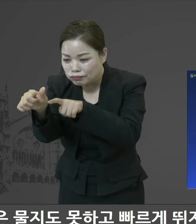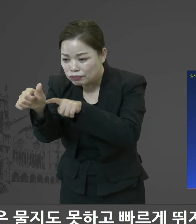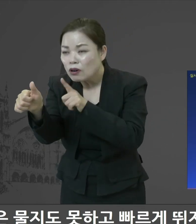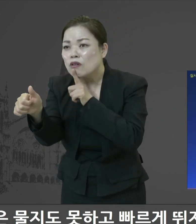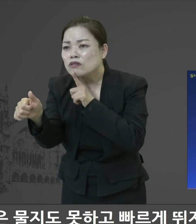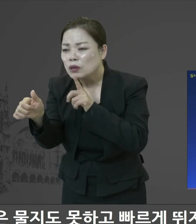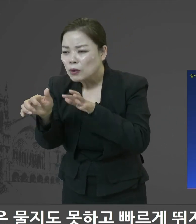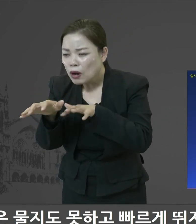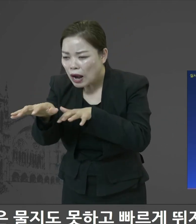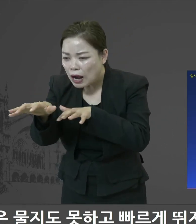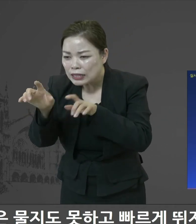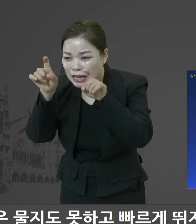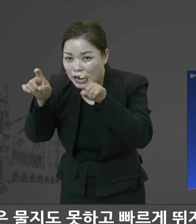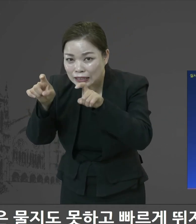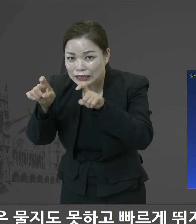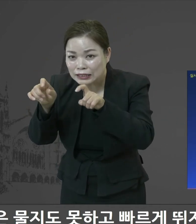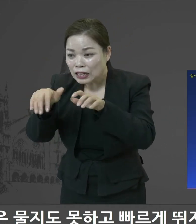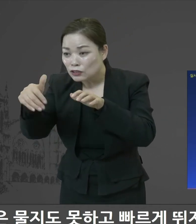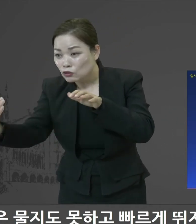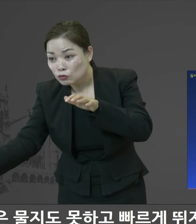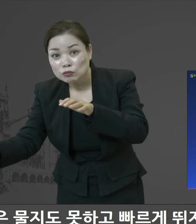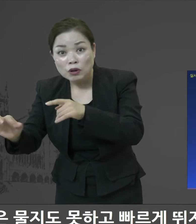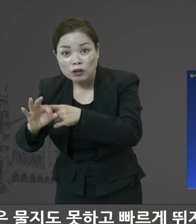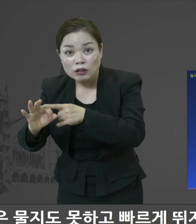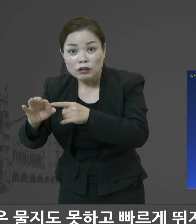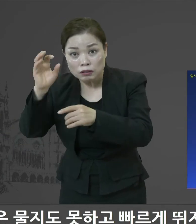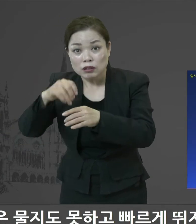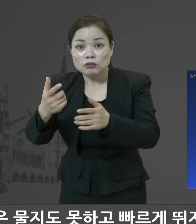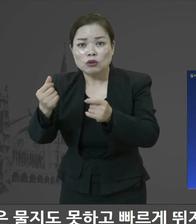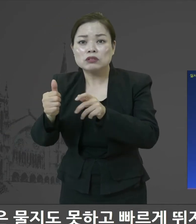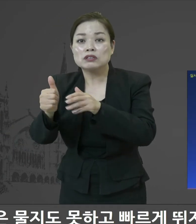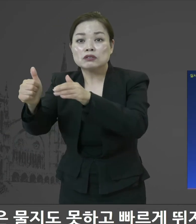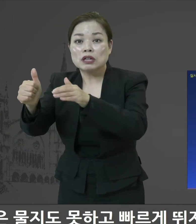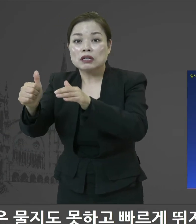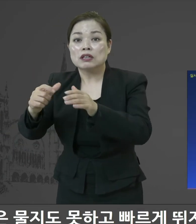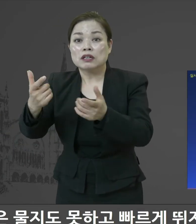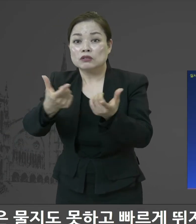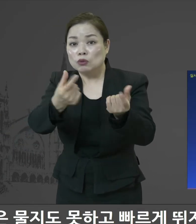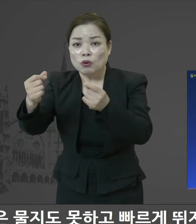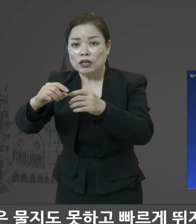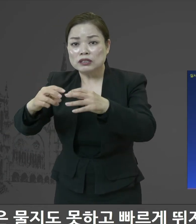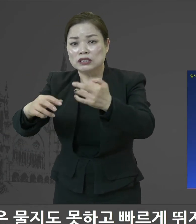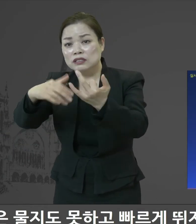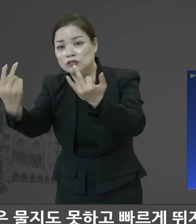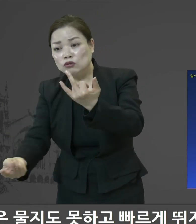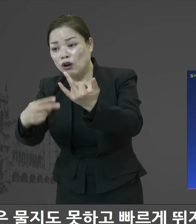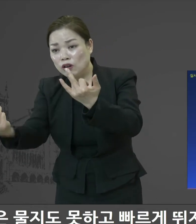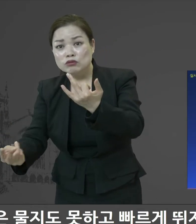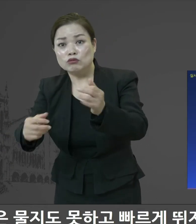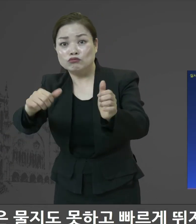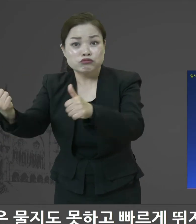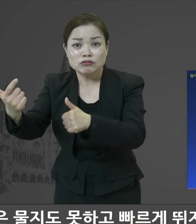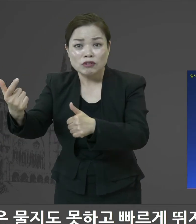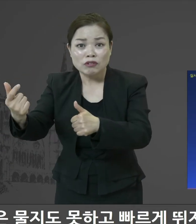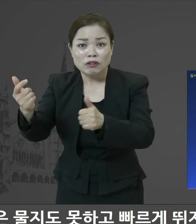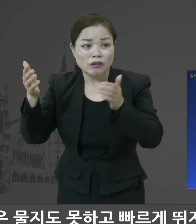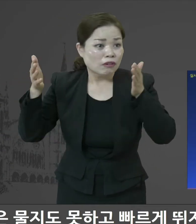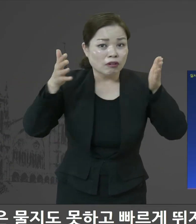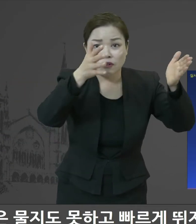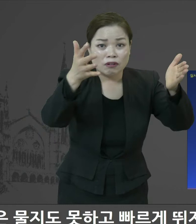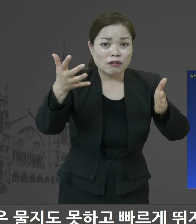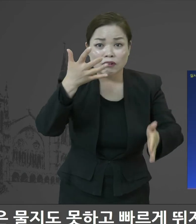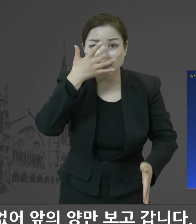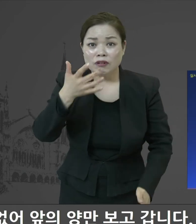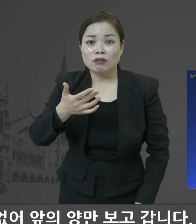거예요. 그래서 앞에 가는 양이 절벽에 떨어져서 죽으면 그냥 뒤따라가는 양도 따라서 절벽에 떨어져 죽습니다. 방향 감각이 전혀